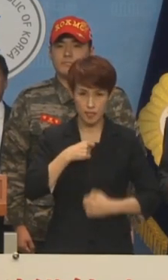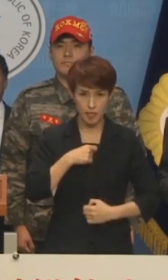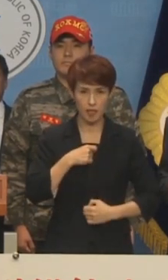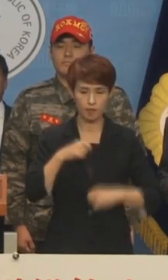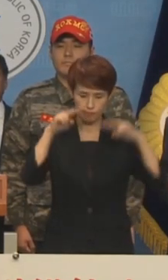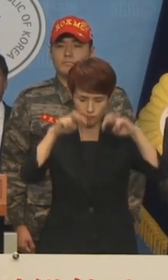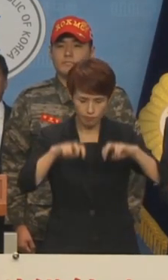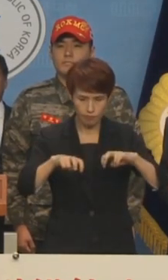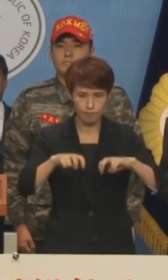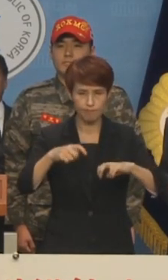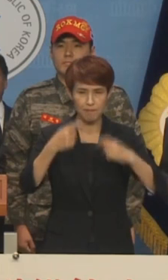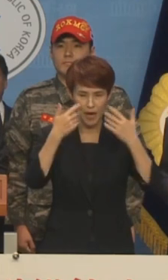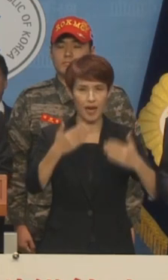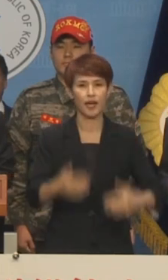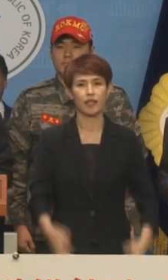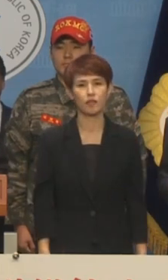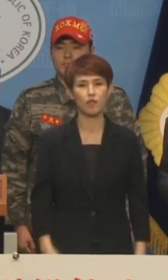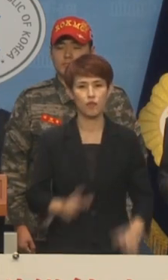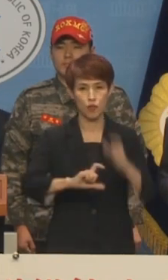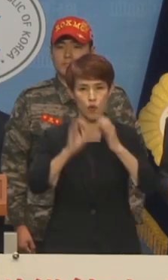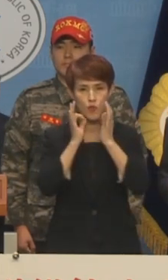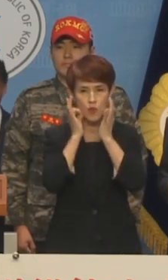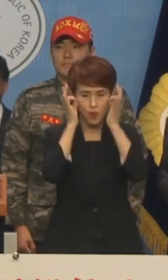더욱더 노력하겠습니다. 이상입니다.